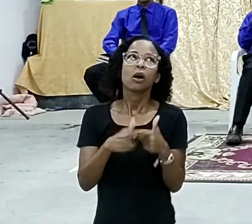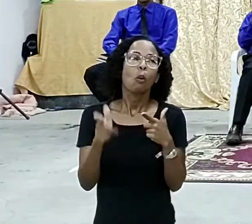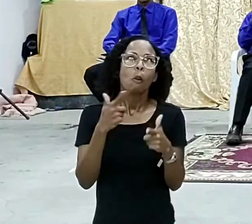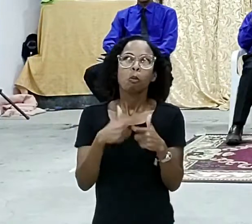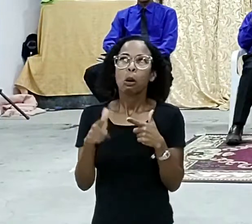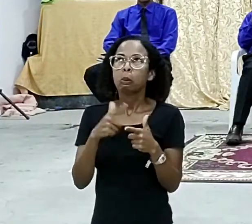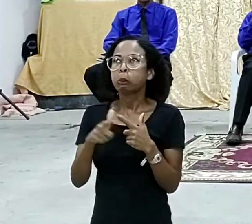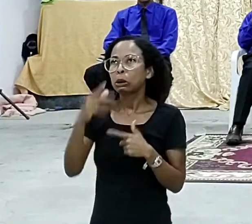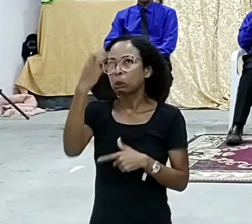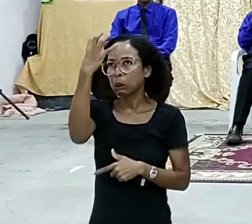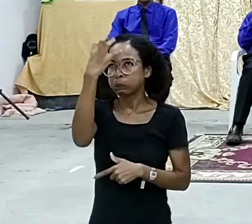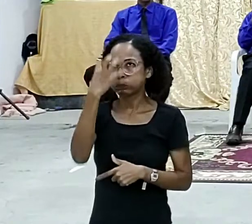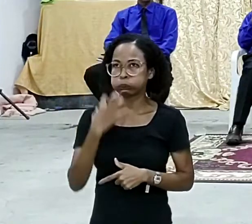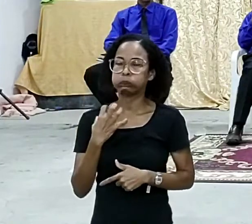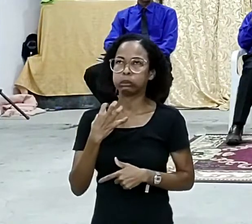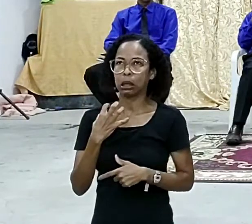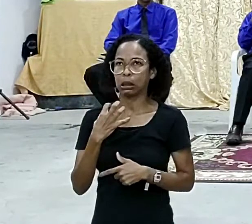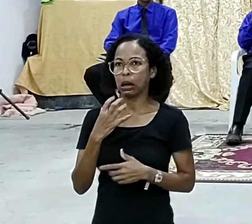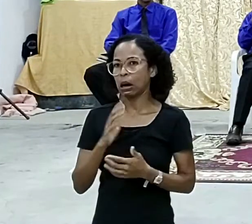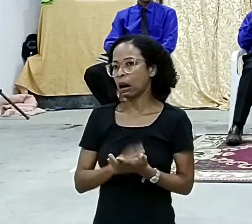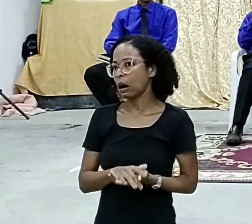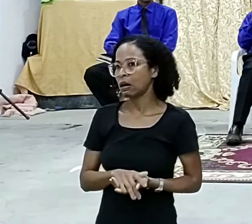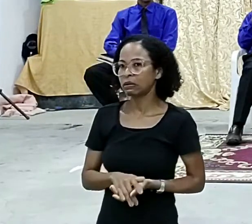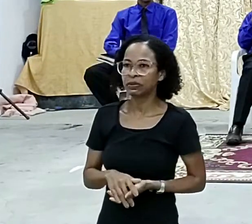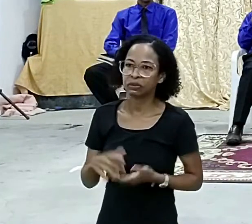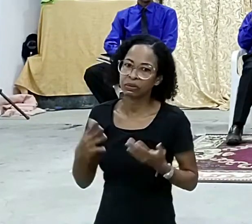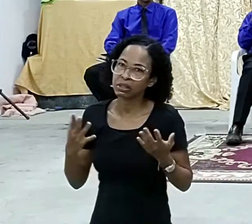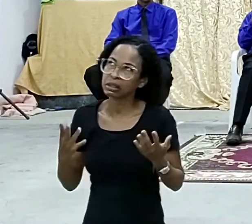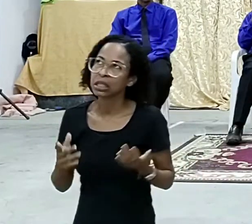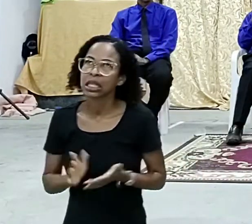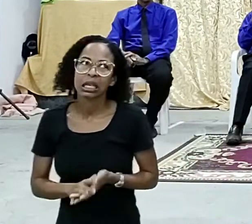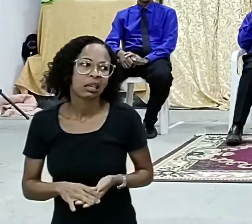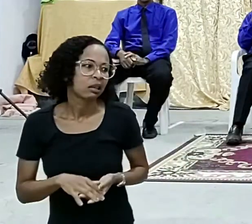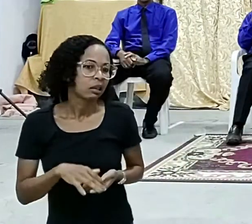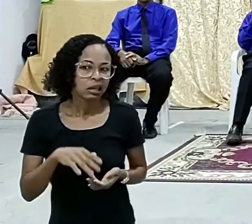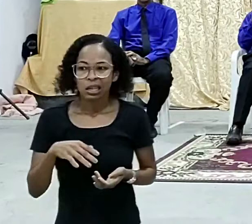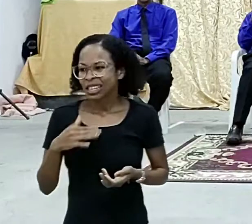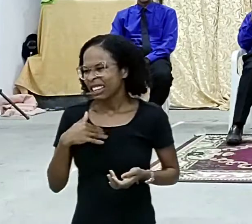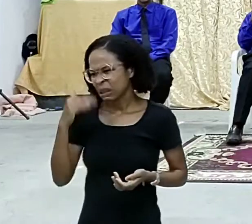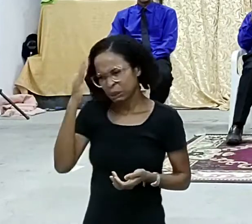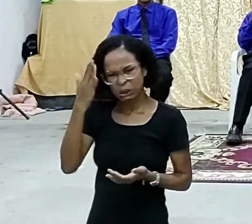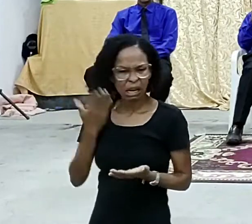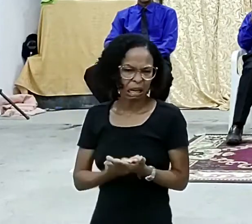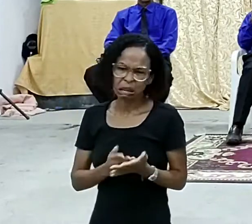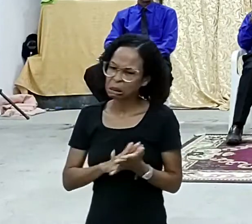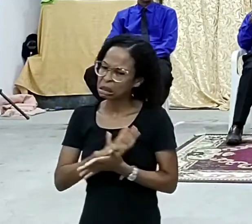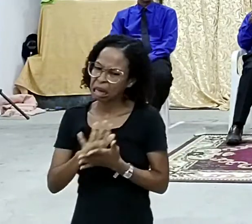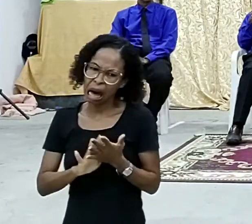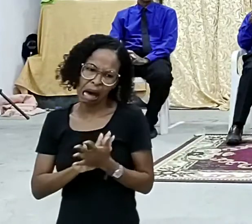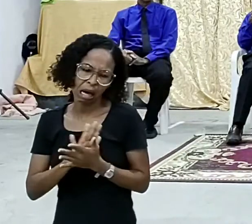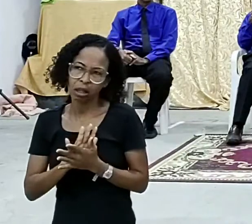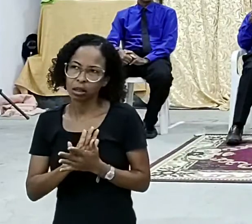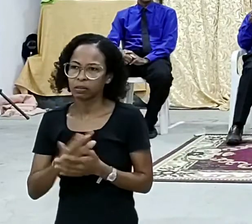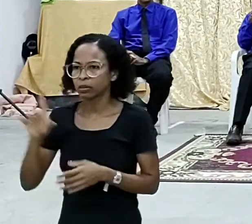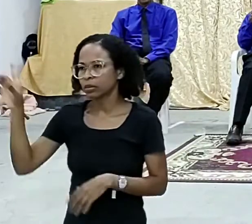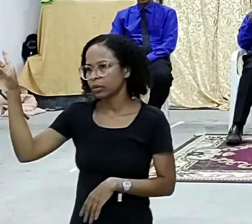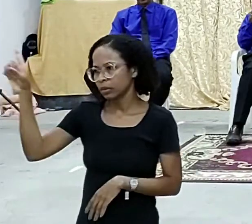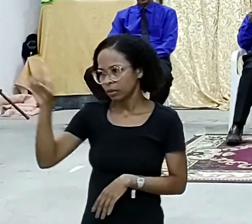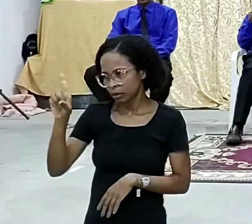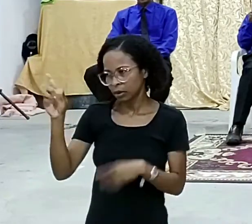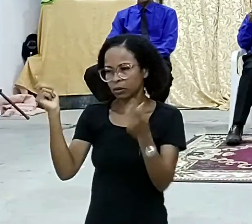dali. Deus, Ele pode fazer grandes coisas. Deus, Ele pode